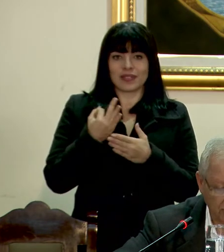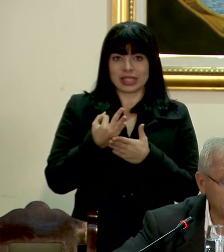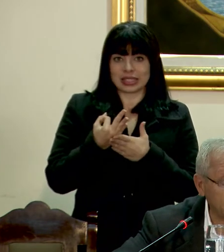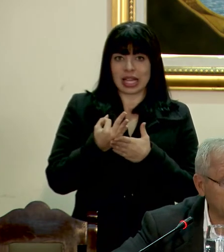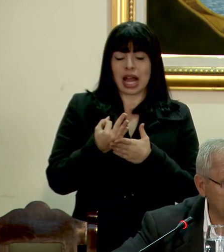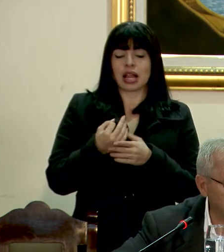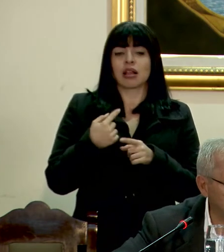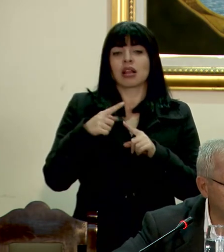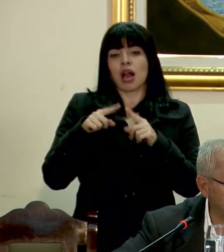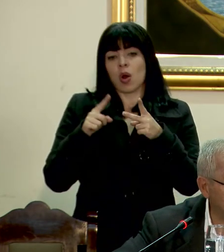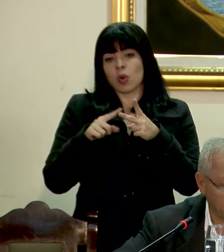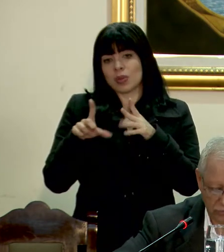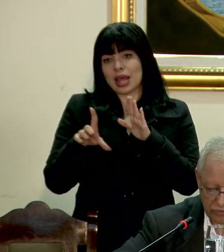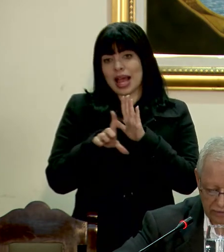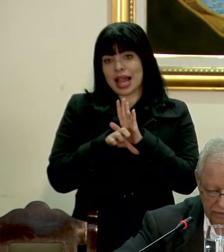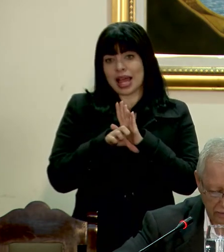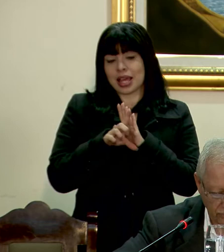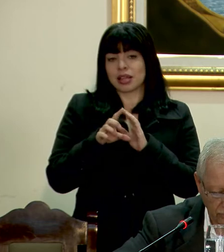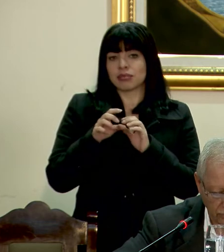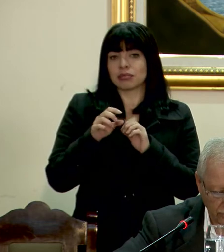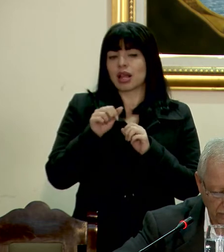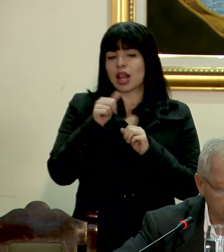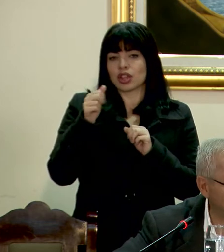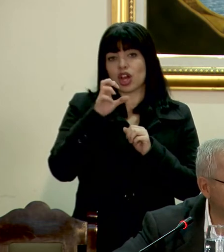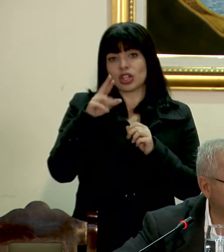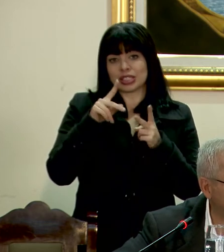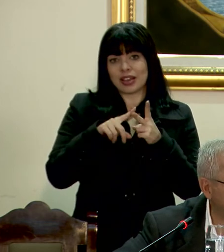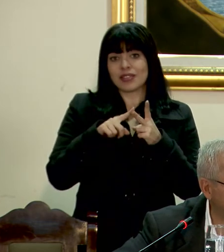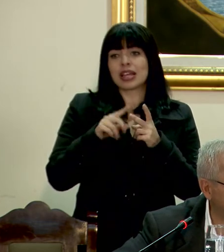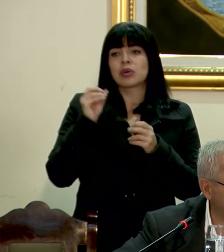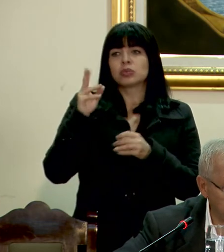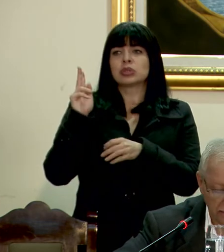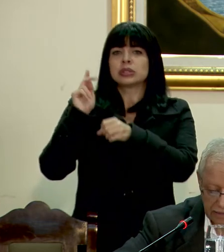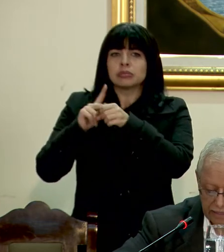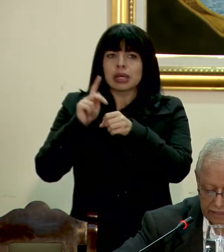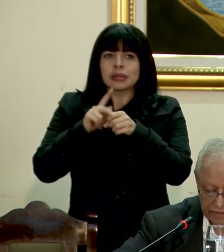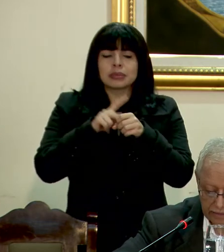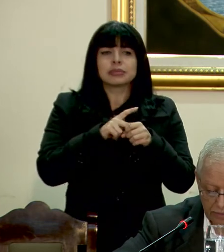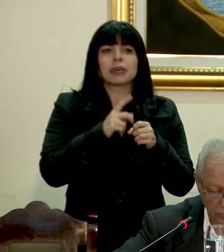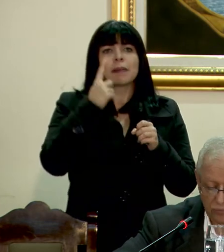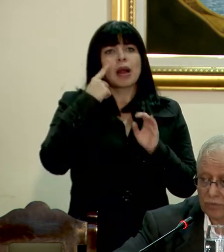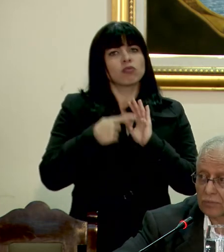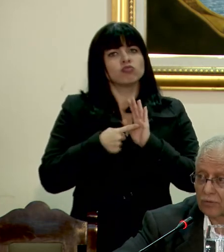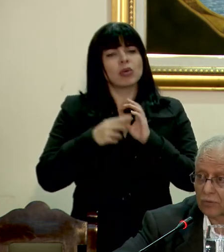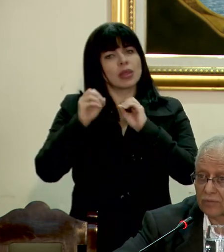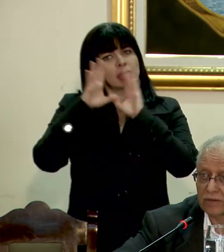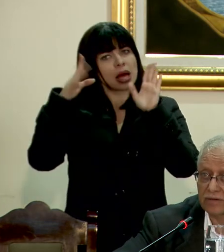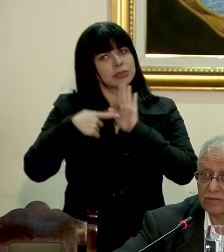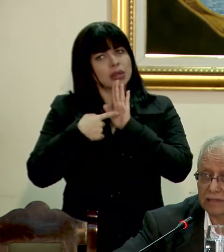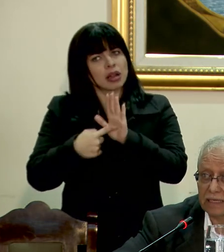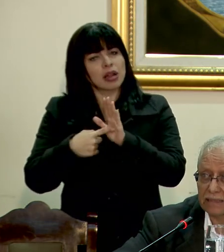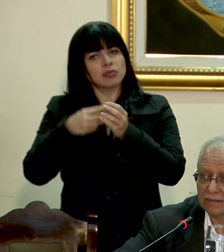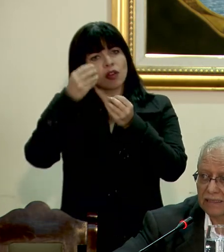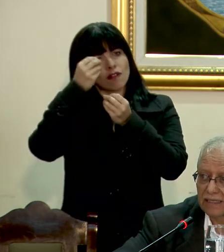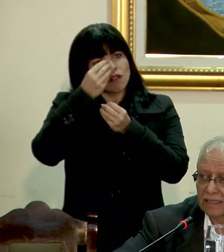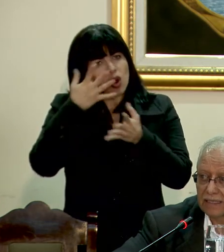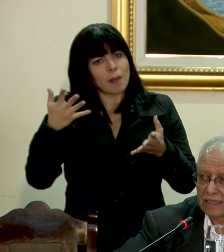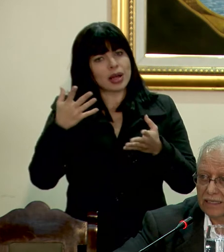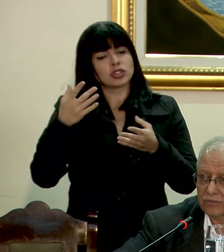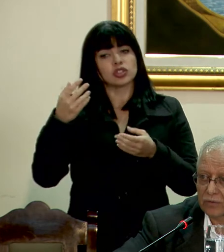también la participación misma de Costa Rica en el Foro Global sobre Transparencia e Intercambio de Información con Fines